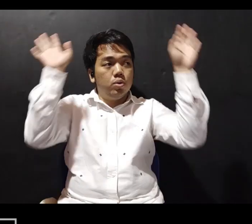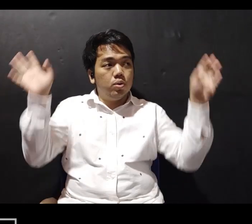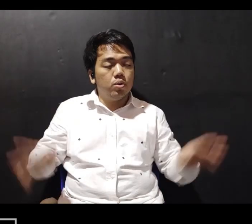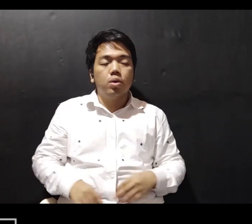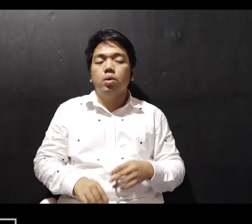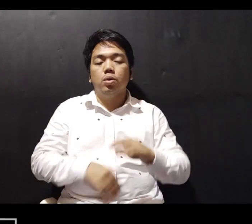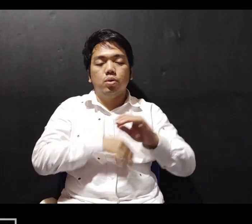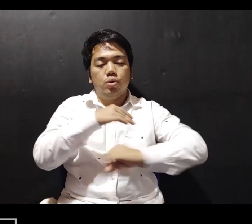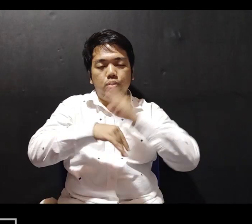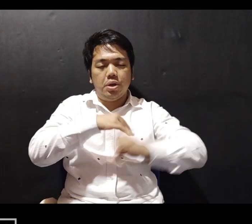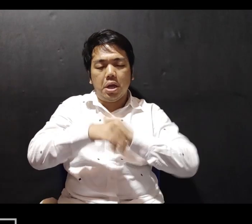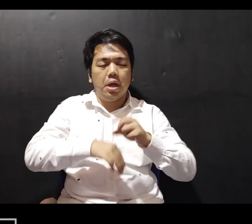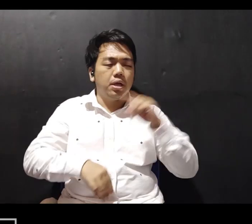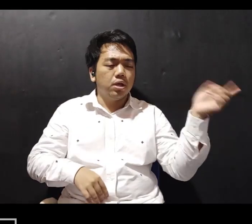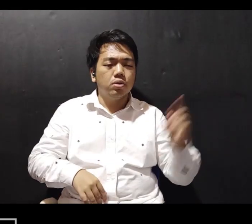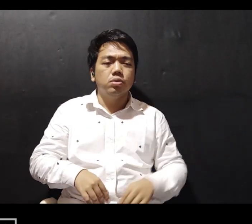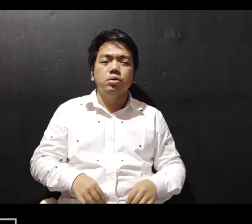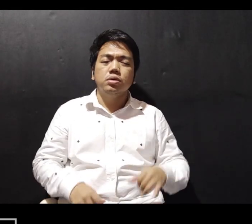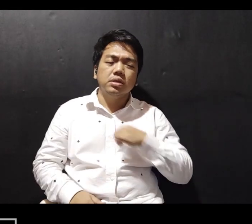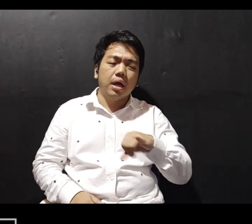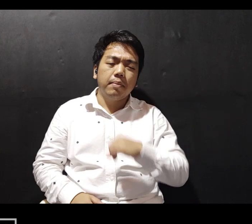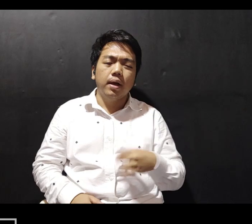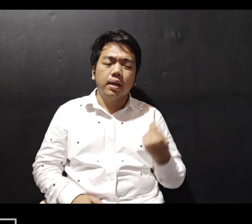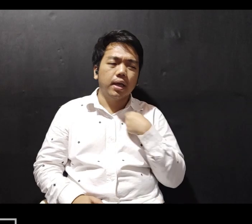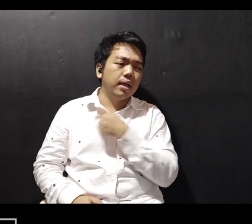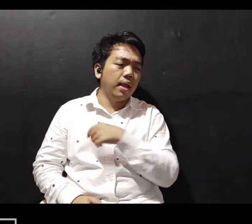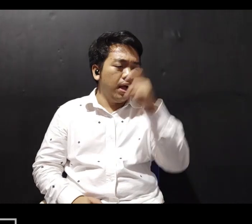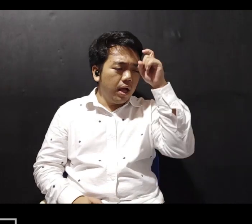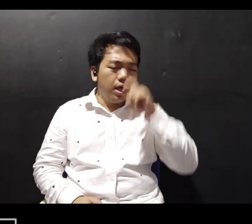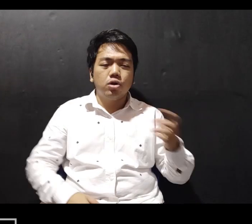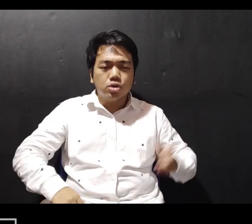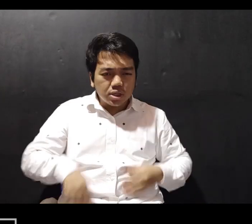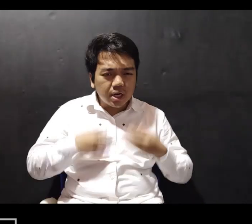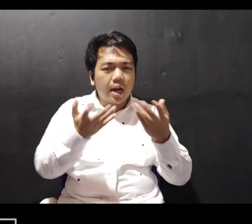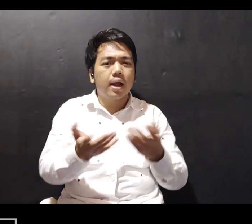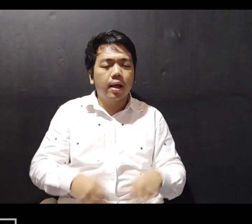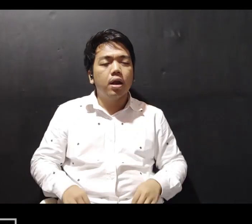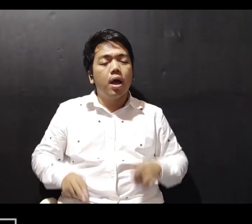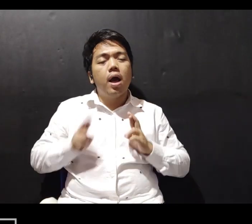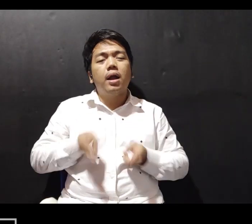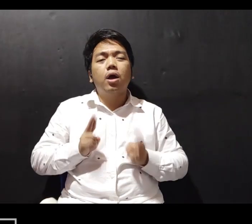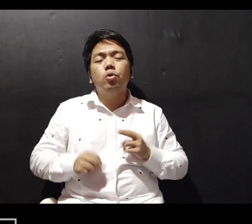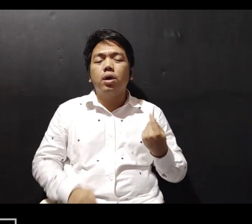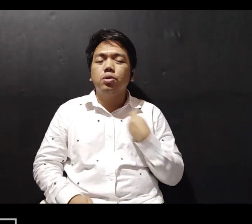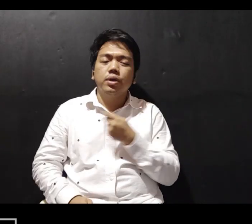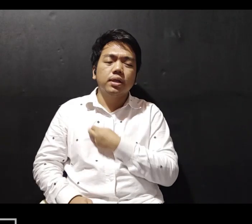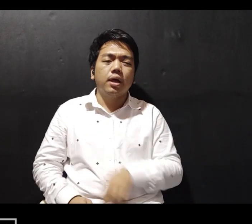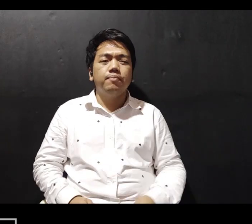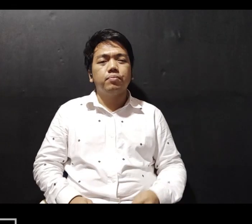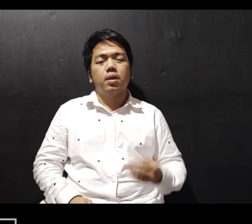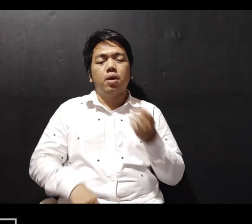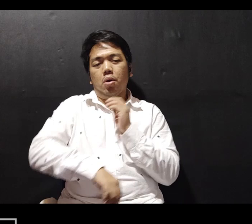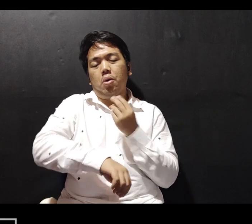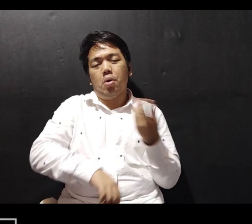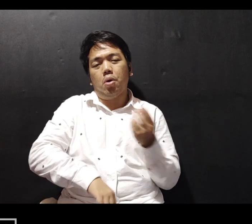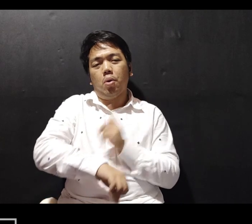adalah serahkan segala kekhawatiranmu. Apa yang kita serahkan adalah hal yang sudah tidak menjadi milik kita. Saat kita